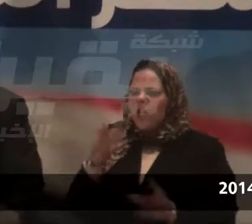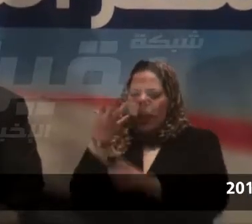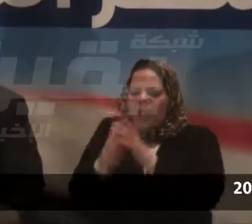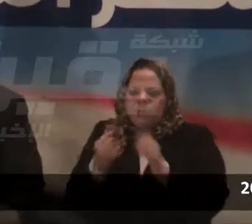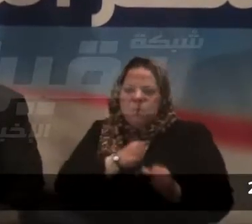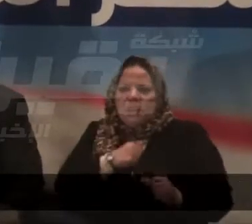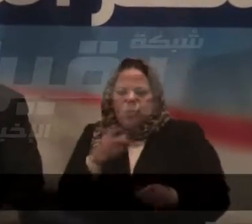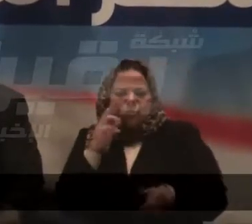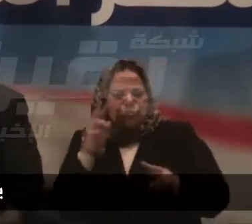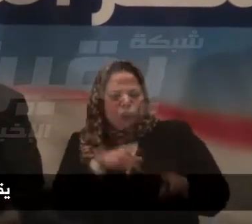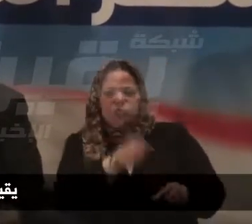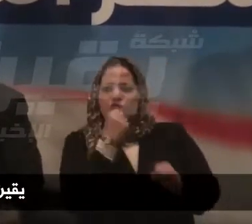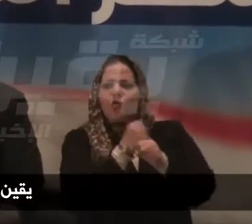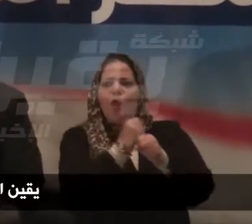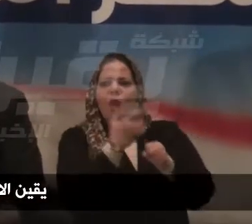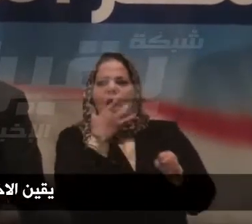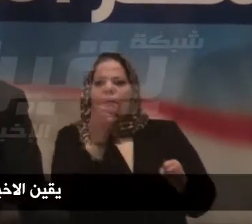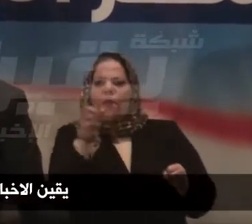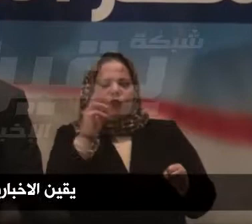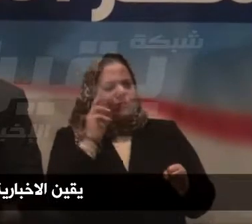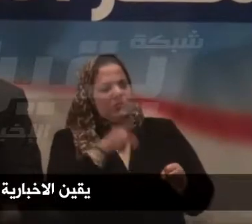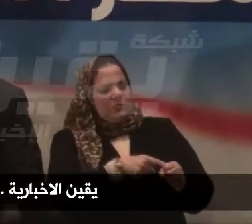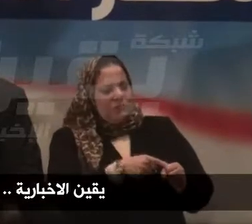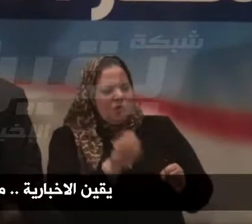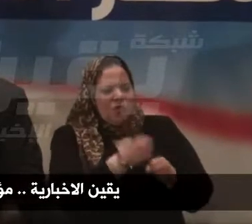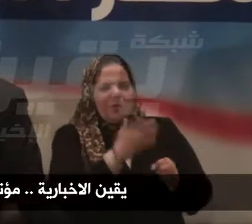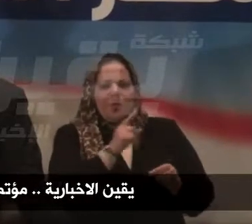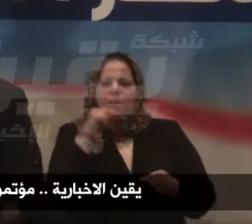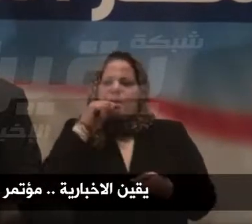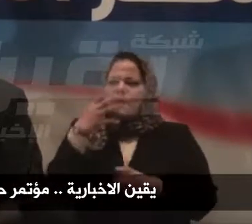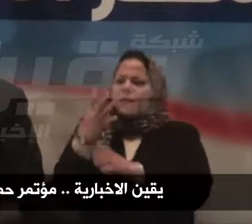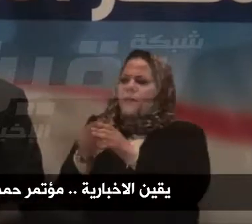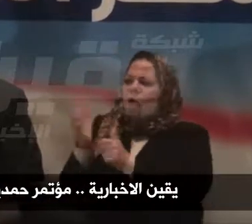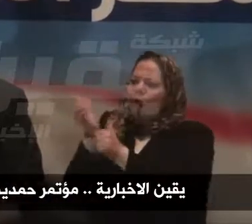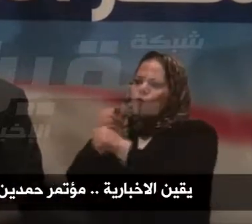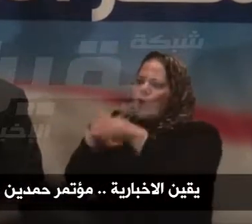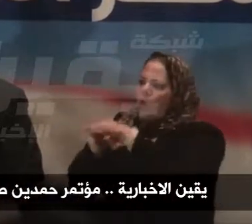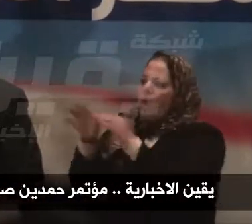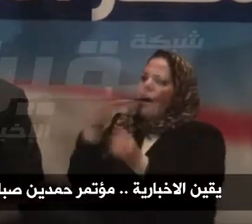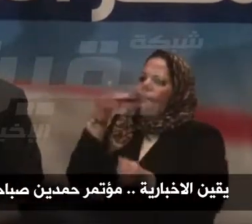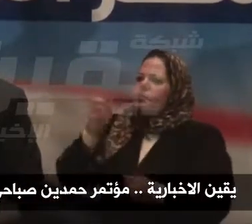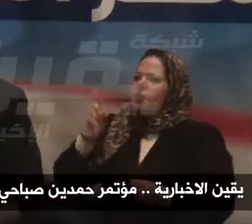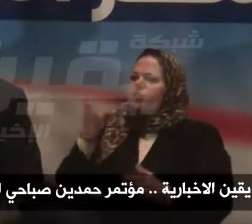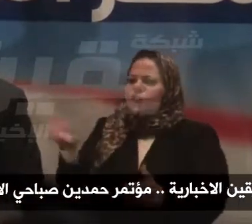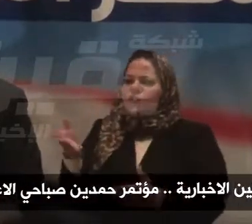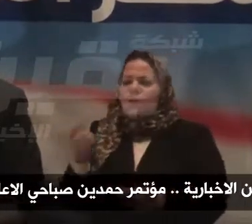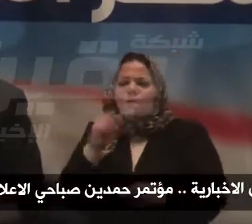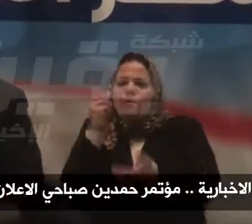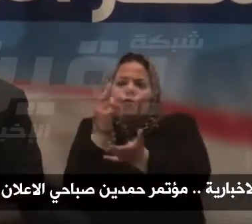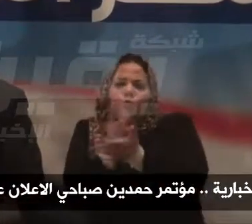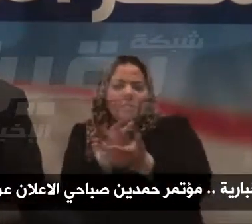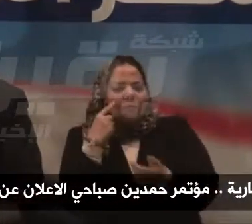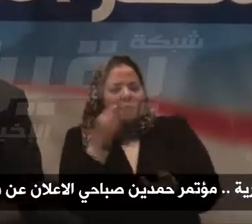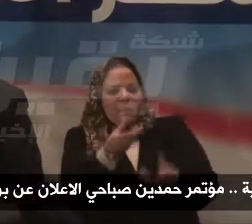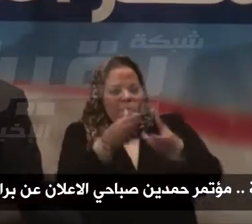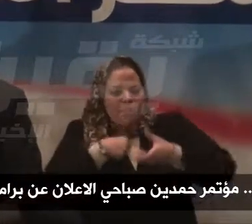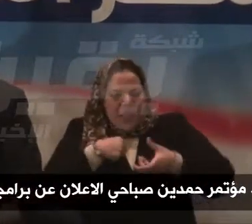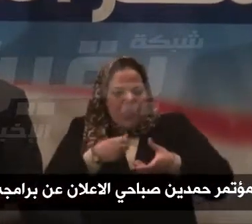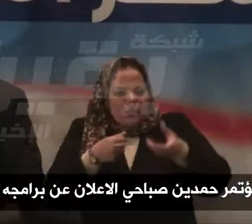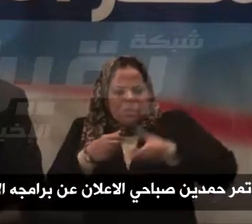لابنك، شوف ابنك شغال ولا قاعد من غير شغل. بص لبنتك، شوفها اتجوزت ولا لا. بص لمرتبك بيكفيك ولا